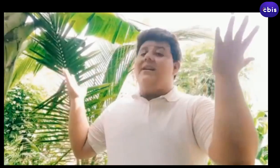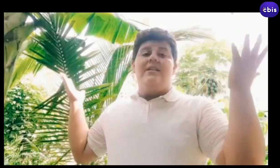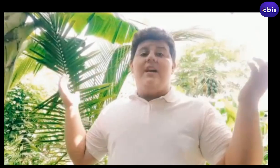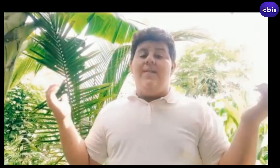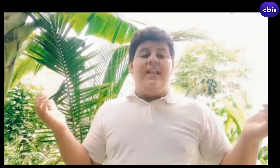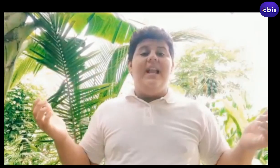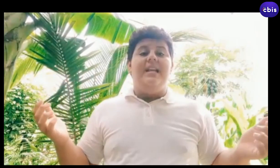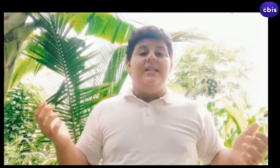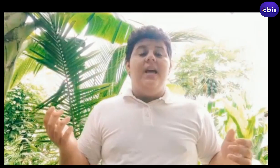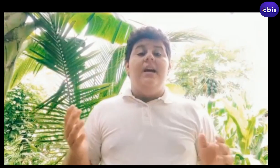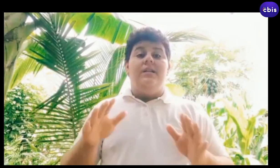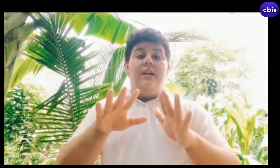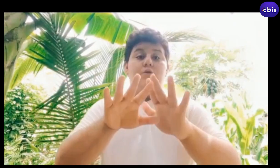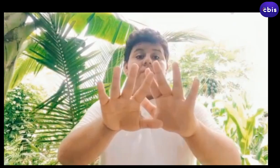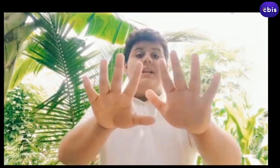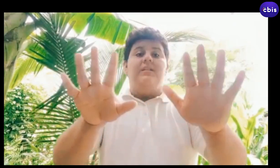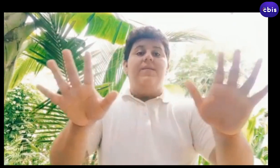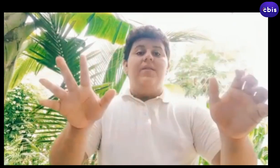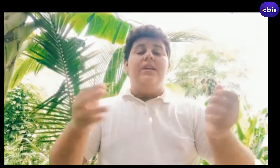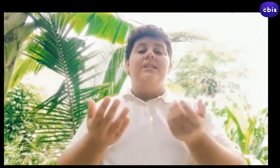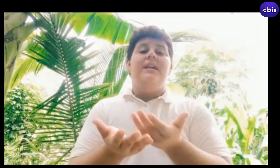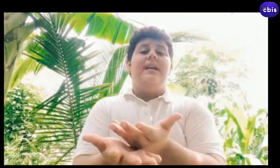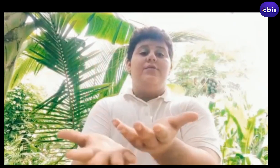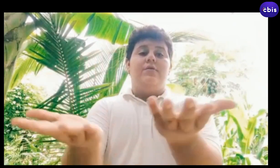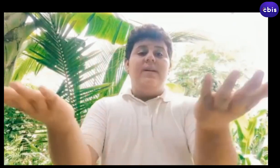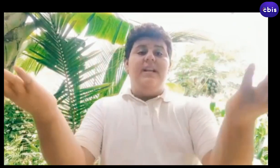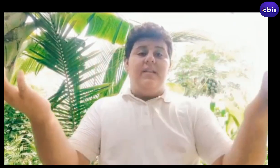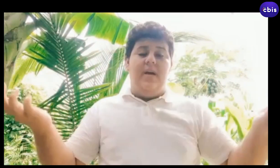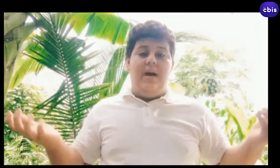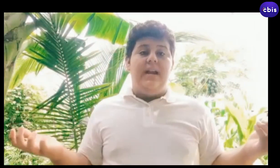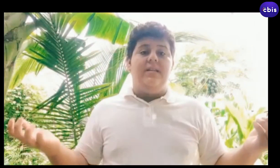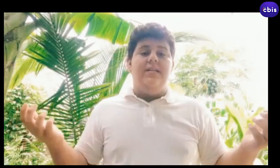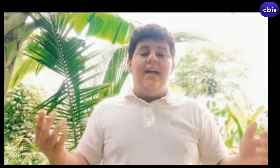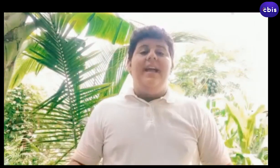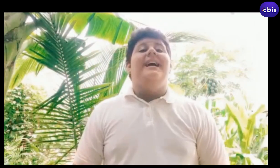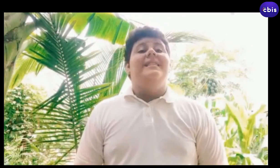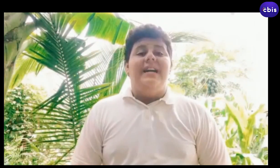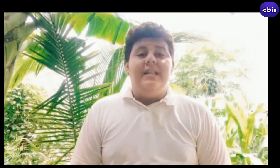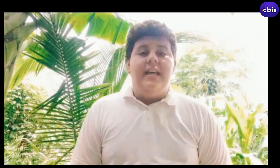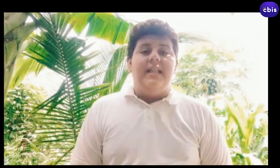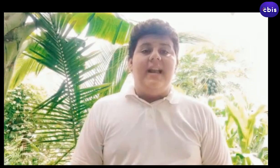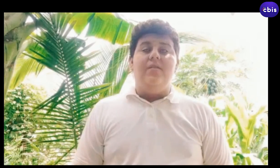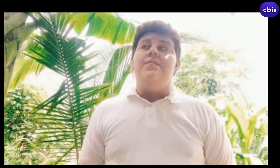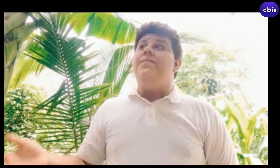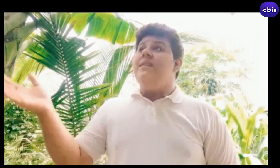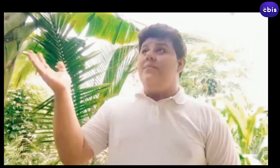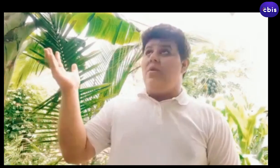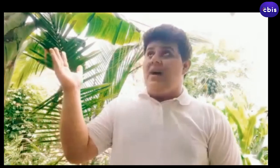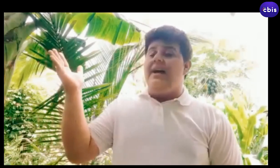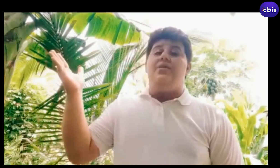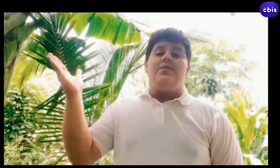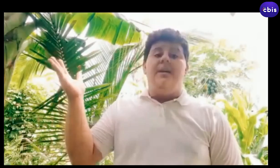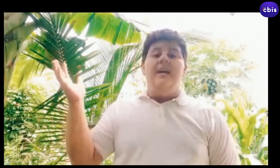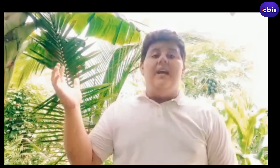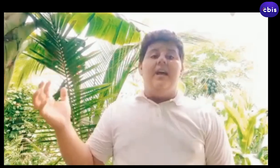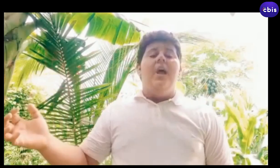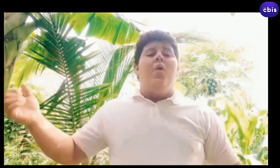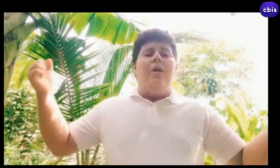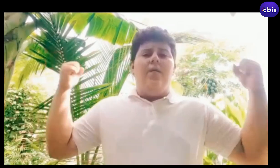verdes cafetales, de sus miles de flores y de sus miles de hogares. Cantaré de Izalco, del volcán que nos vigila, cual